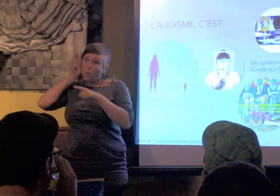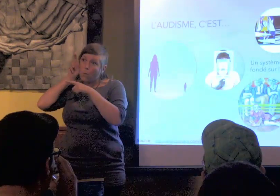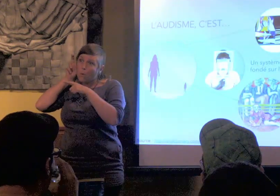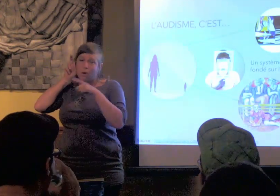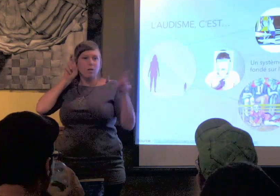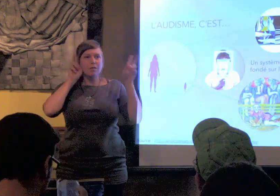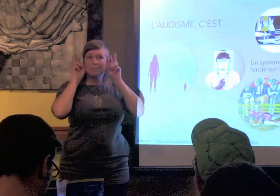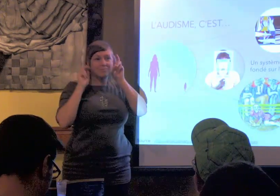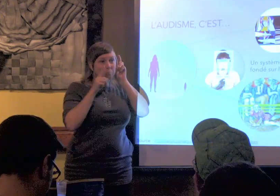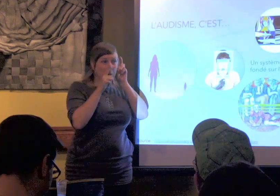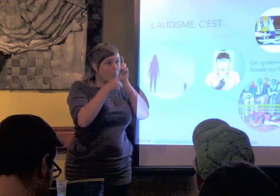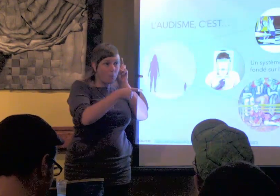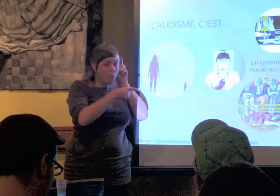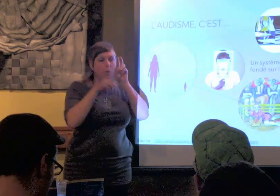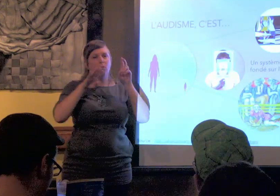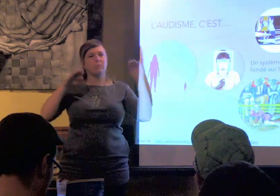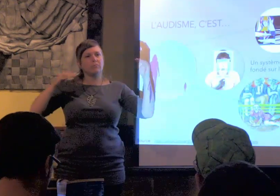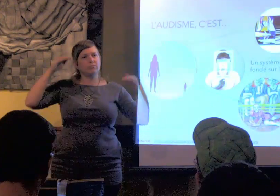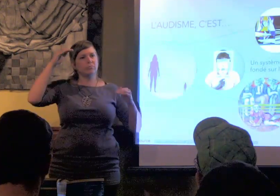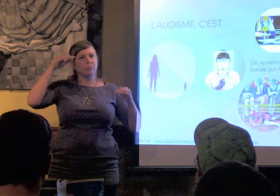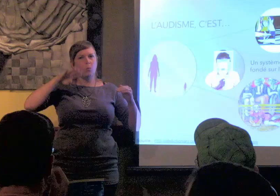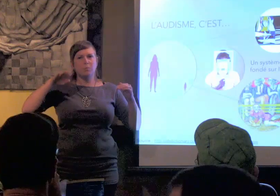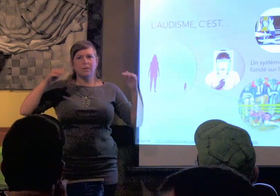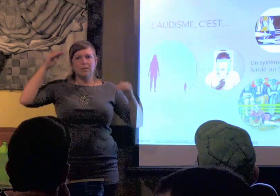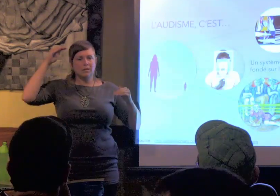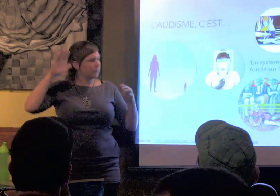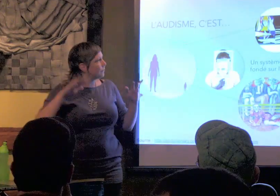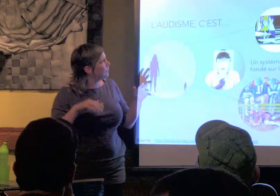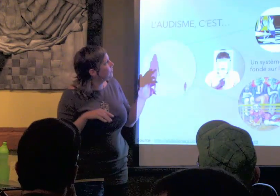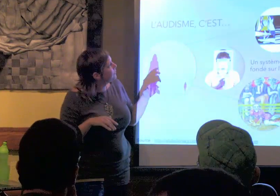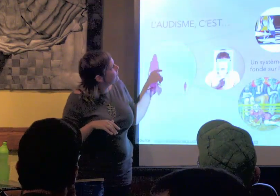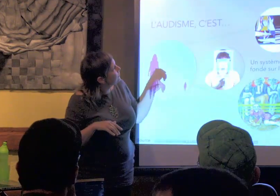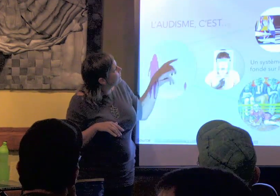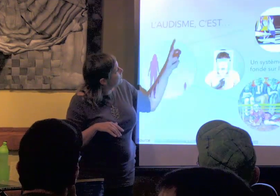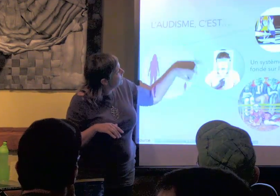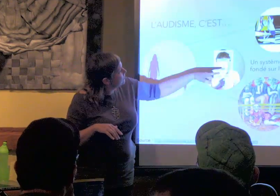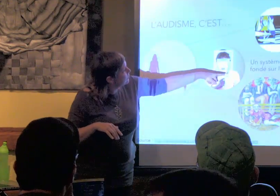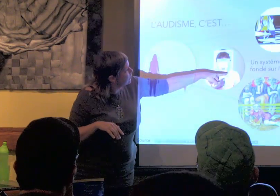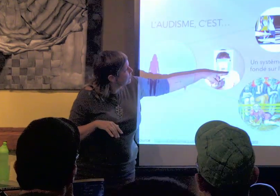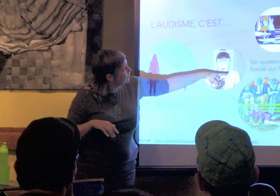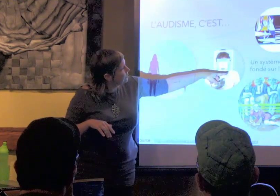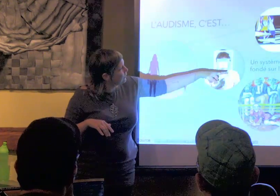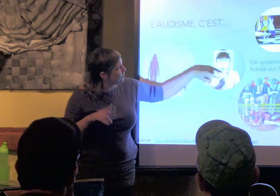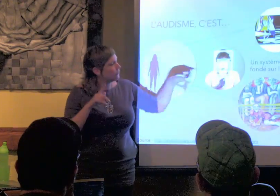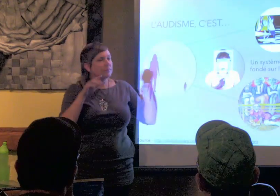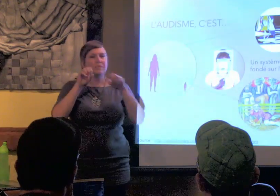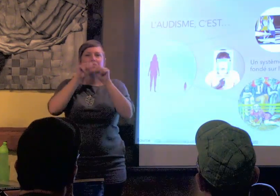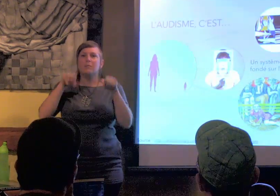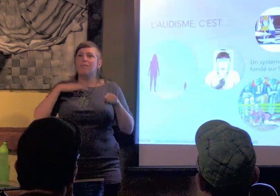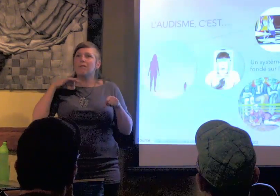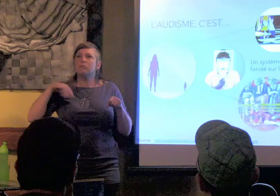OK. Donc, si tu peux entendre, si tu ne peux pas entendre, automatiquement, celui qui peut entendre est en position de supériorité par rapport à